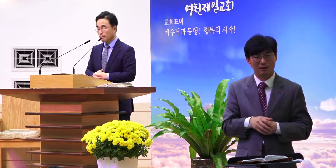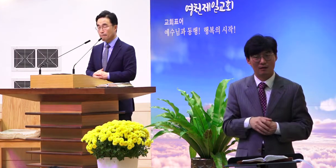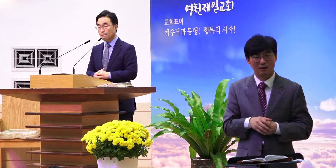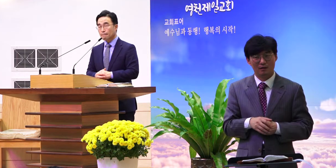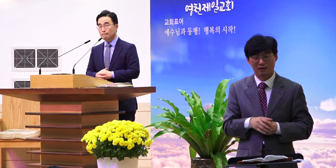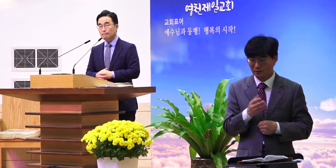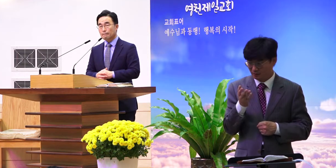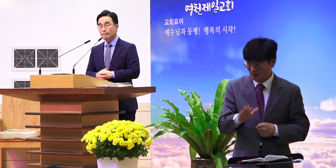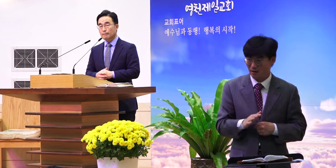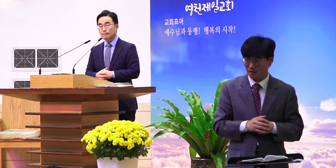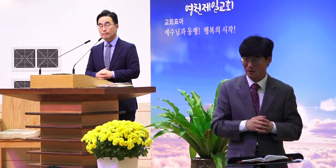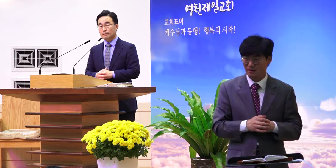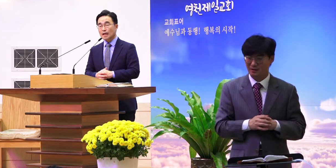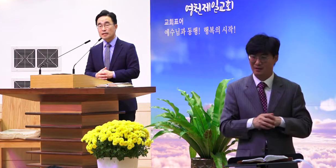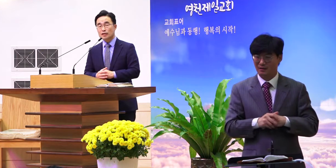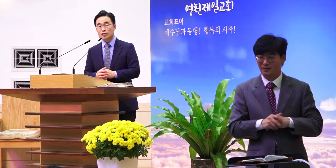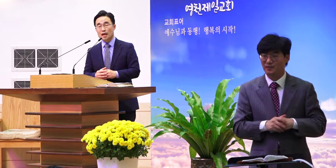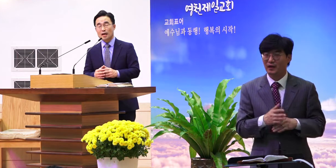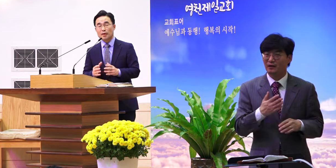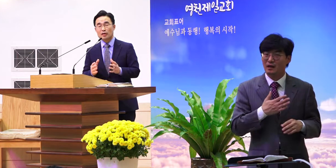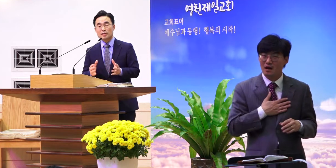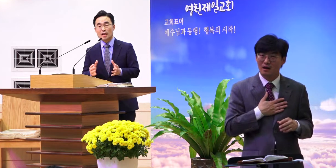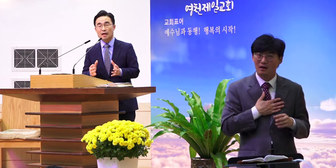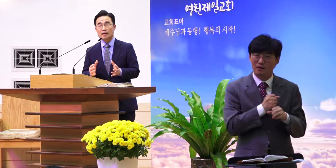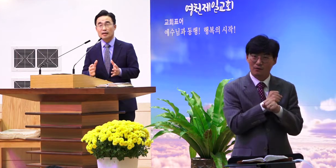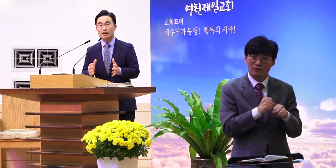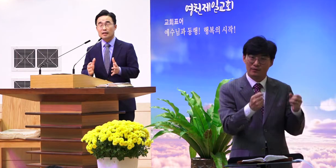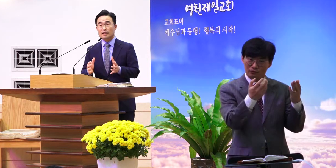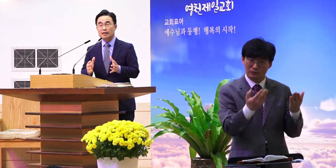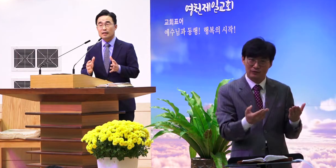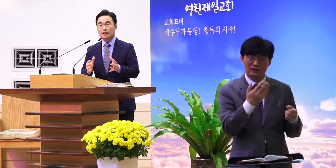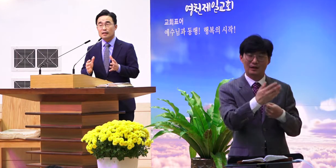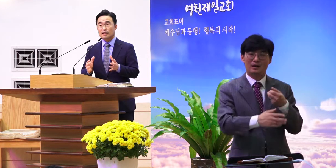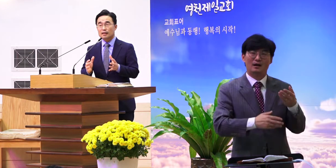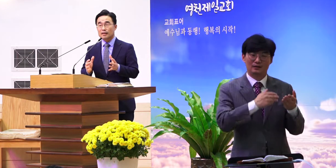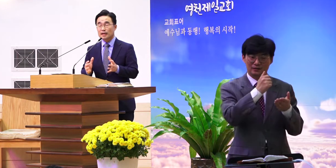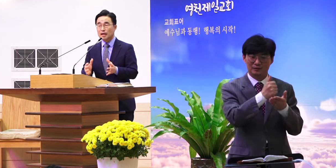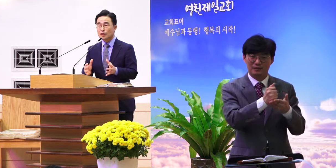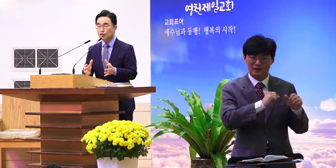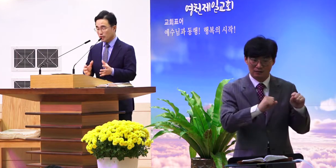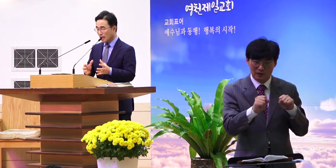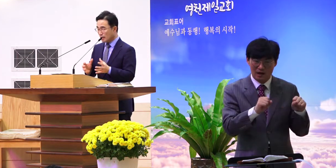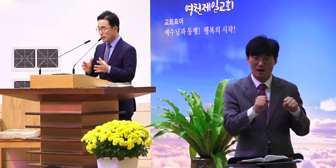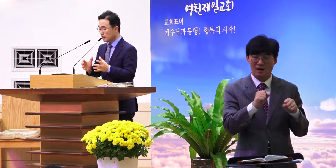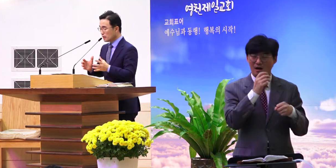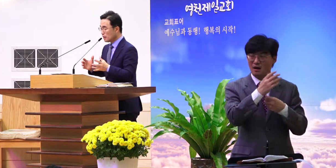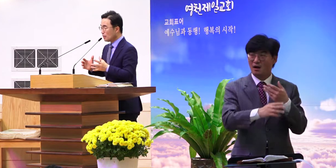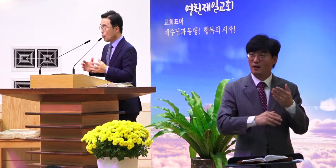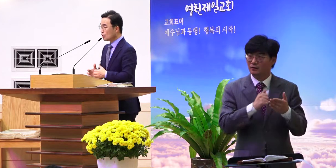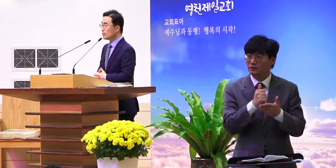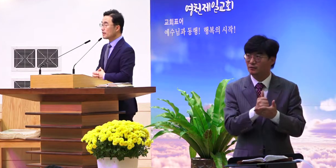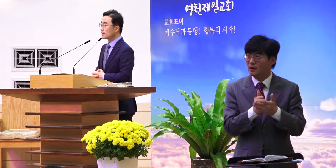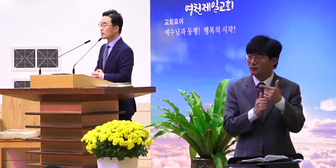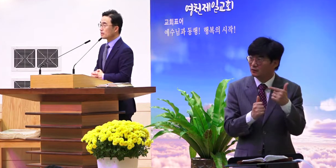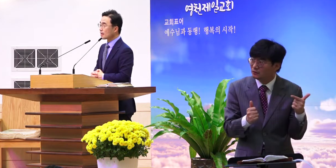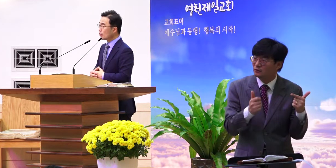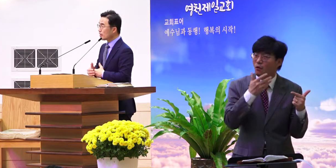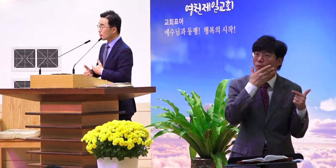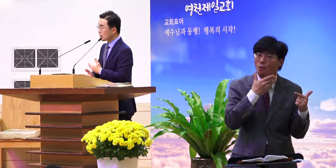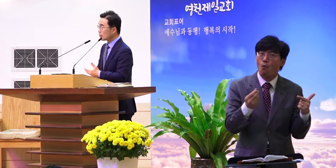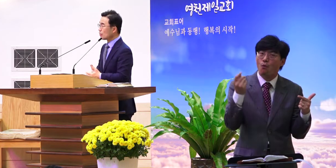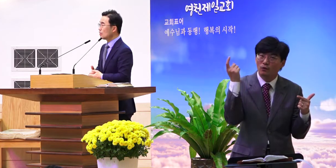반응하는데, 나를 살려주신 하나님의 역사, 내게 사명 주신 하나님의 그 복음에 대해서는